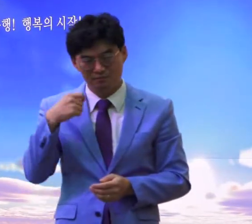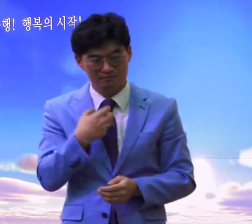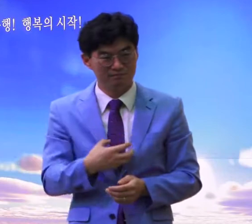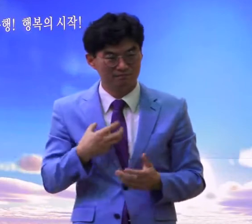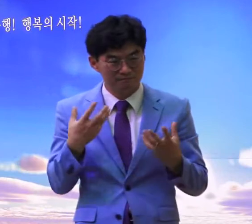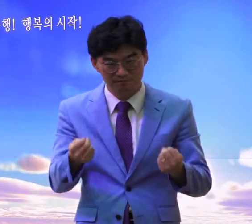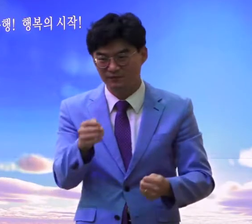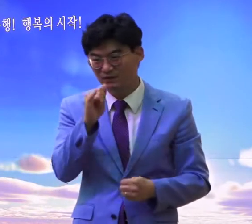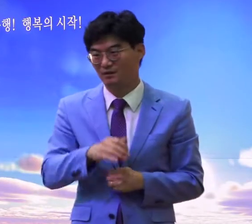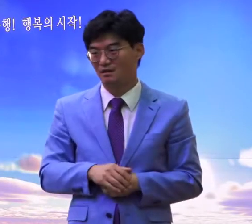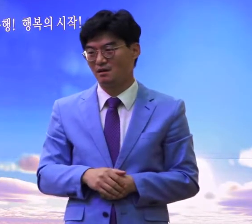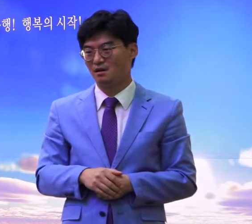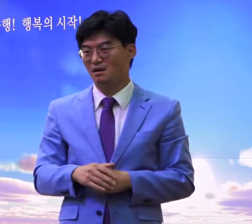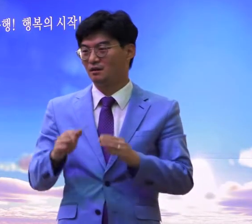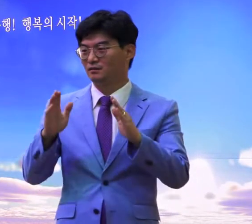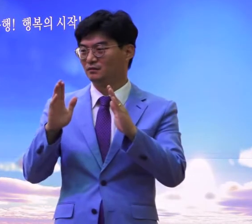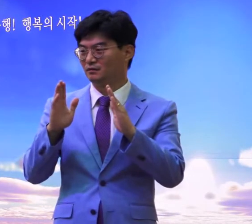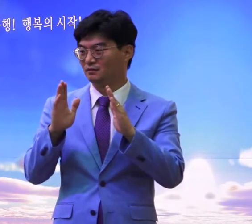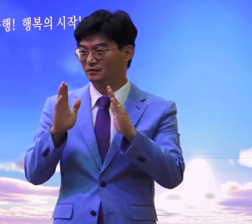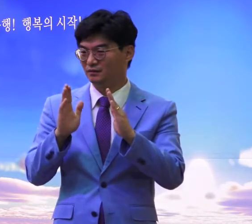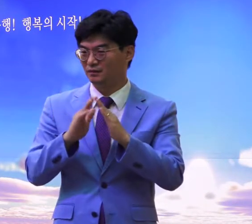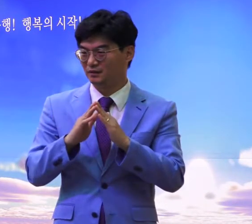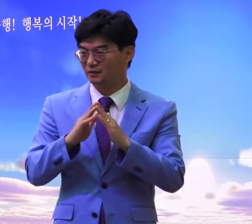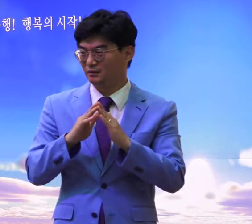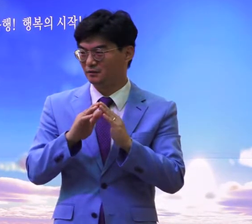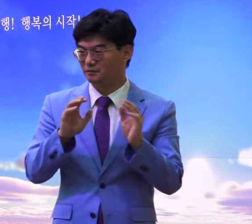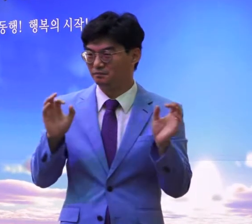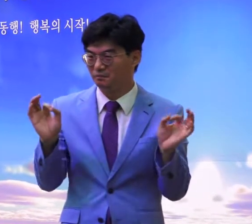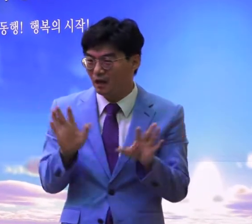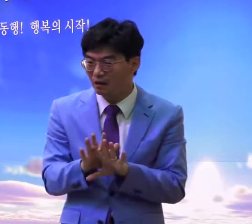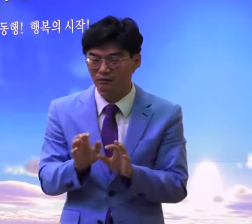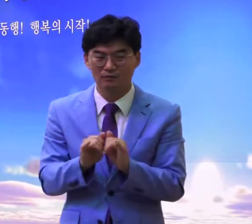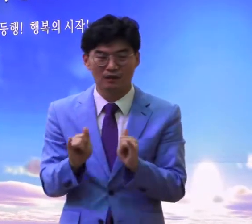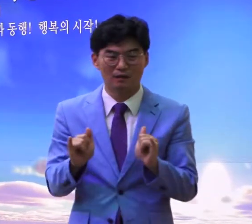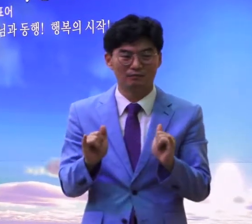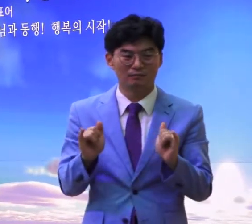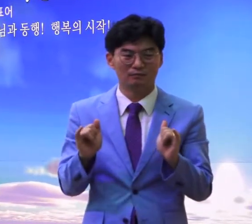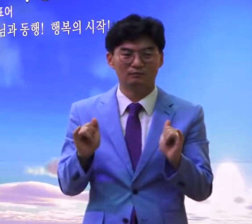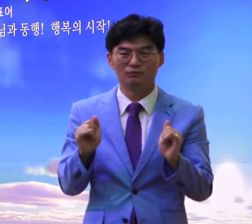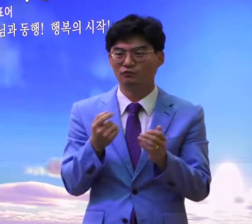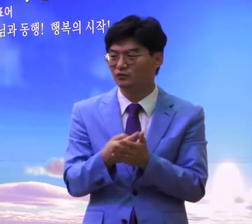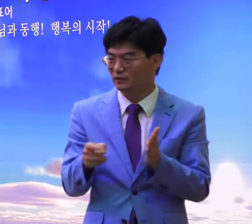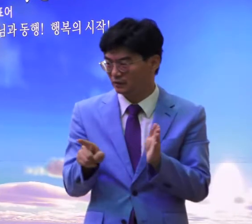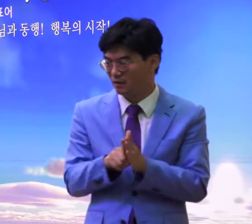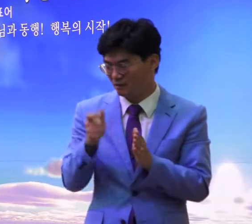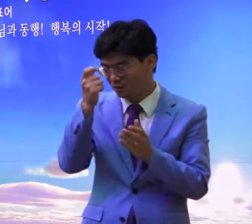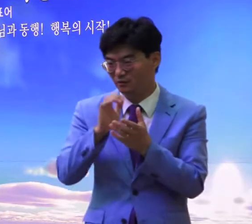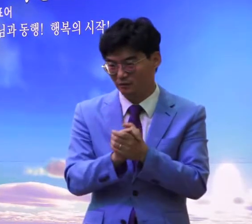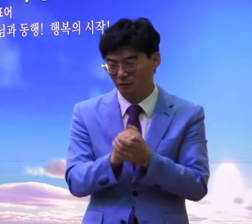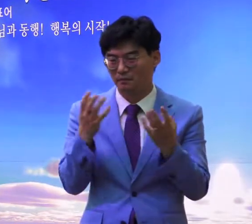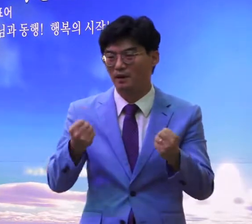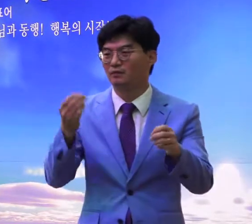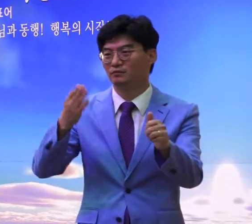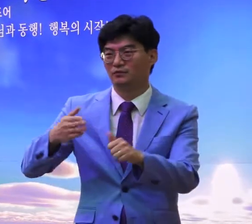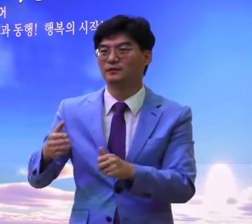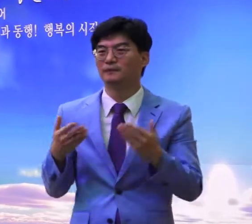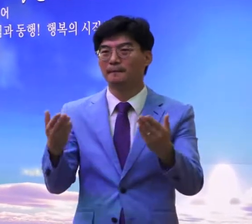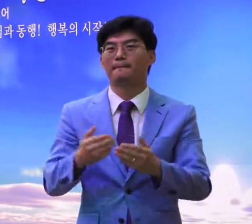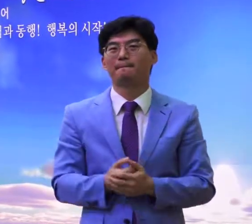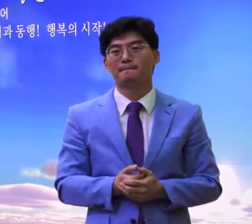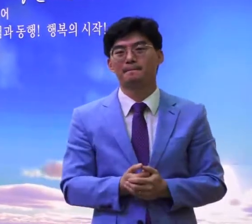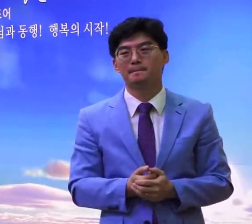위해서 기도했으면 좋겠습니다. 여러분 식탁의 자리에 앉아서 풍성한 반찬과